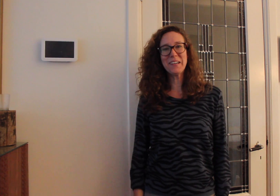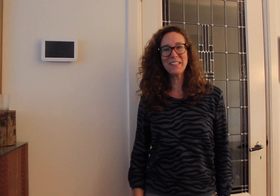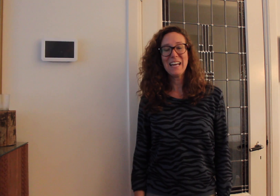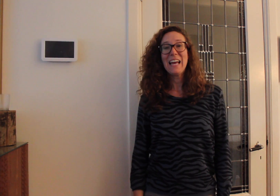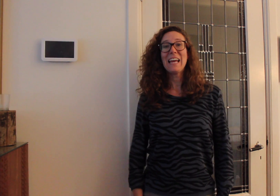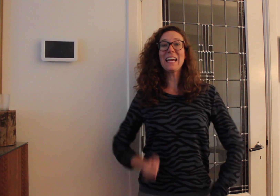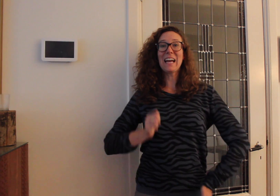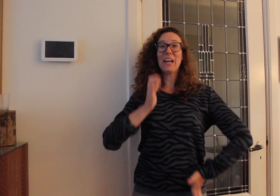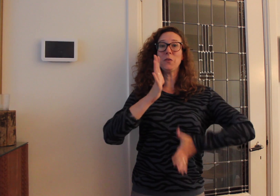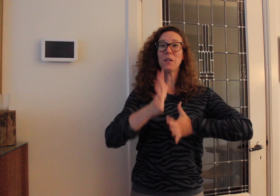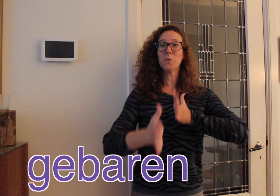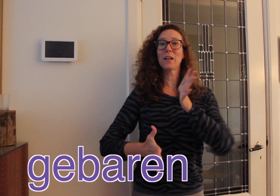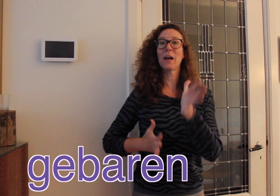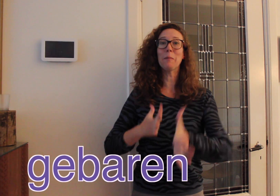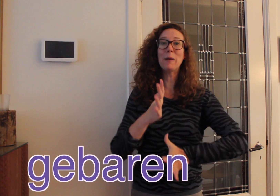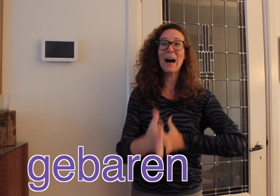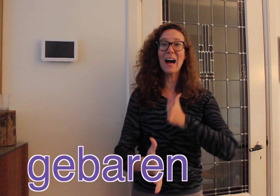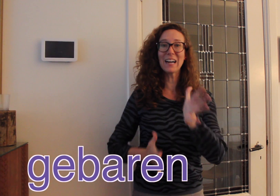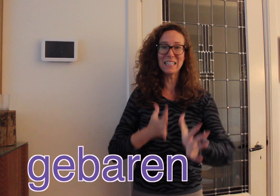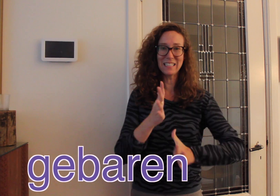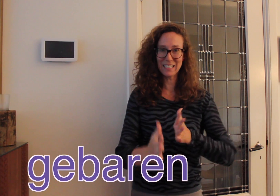allemaal. Ik ga jullie wat gebaren leren.